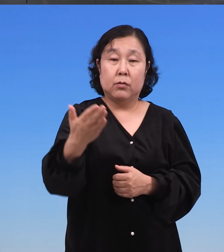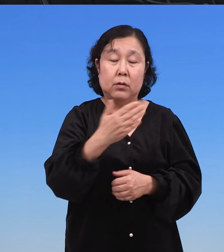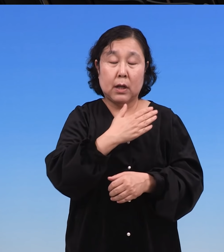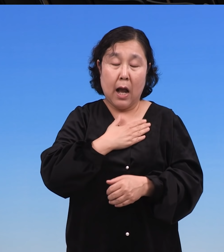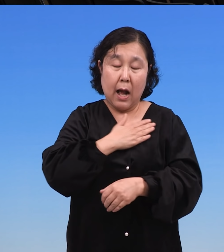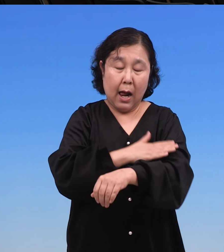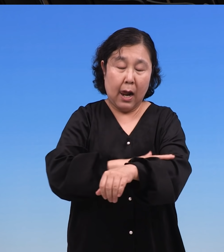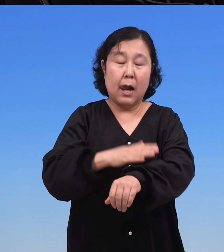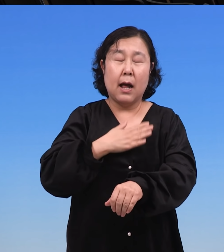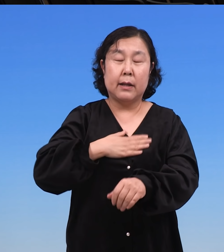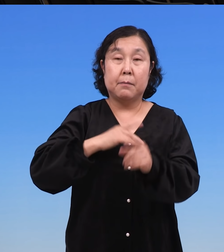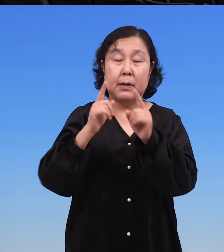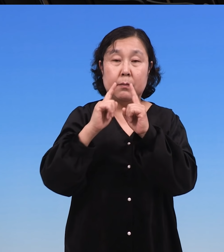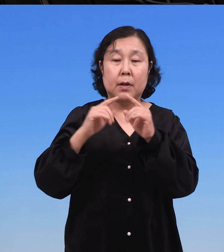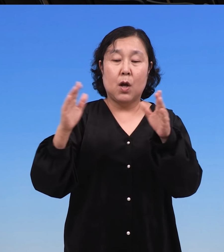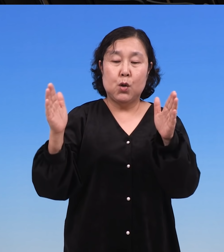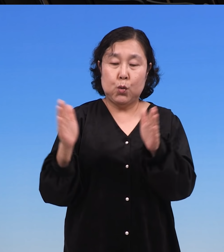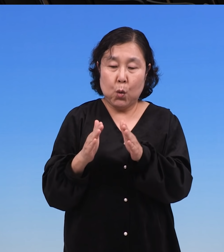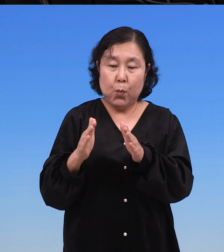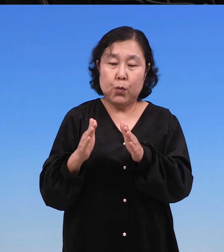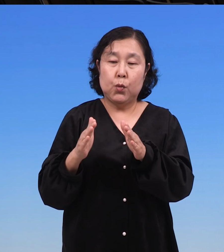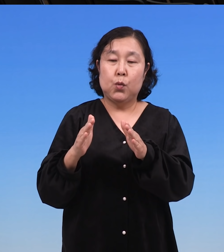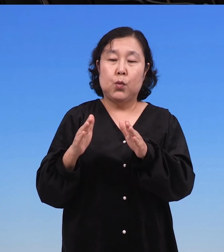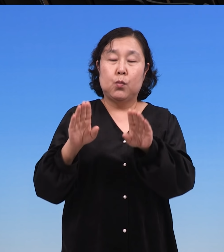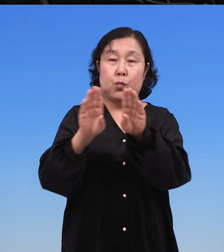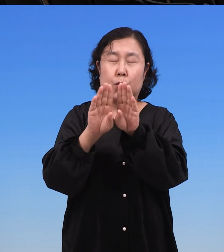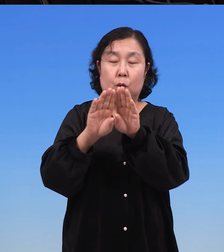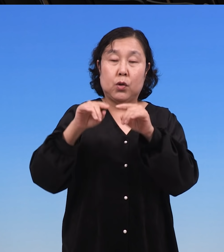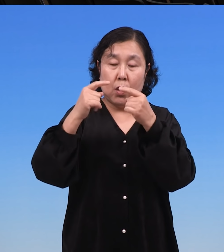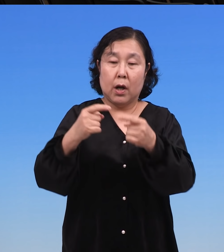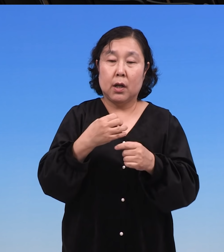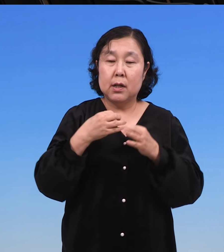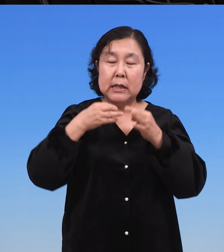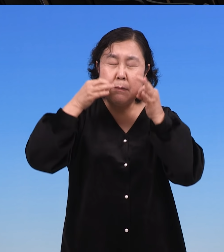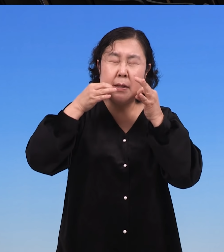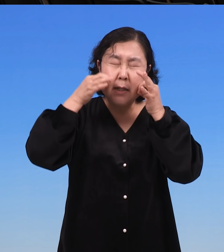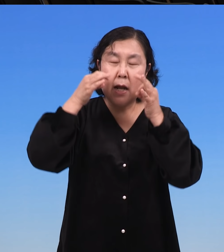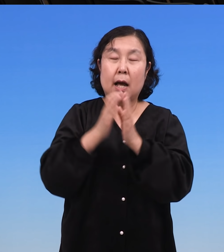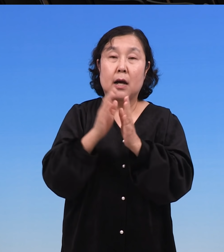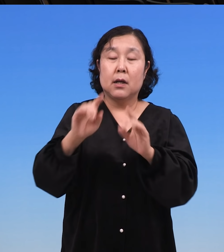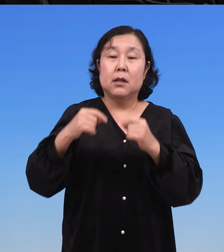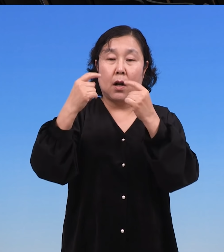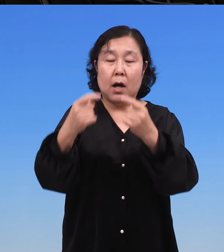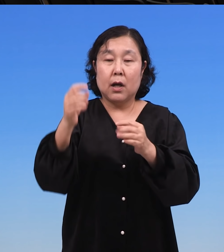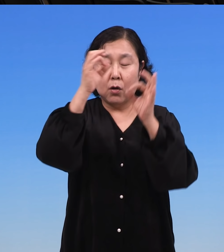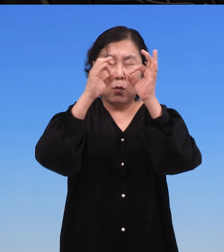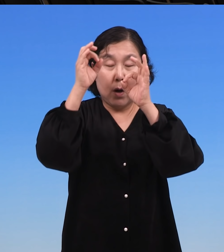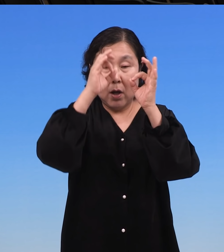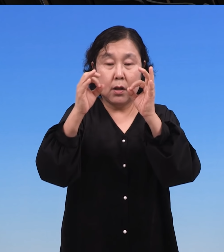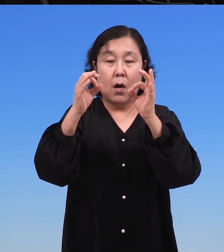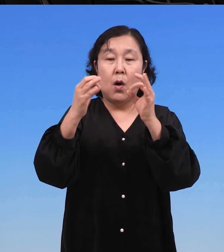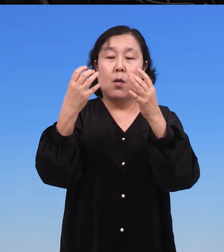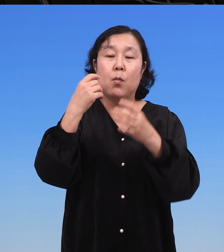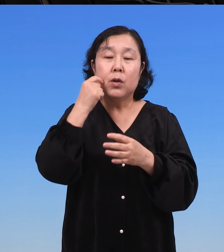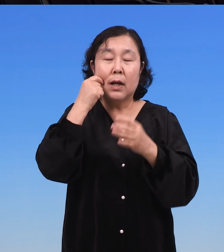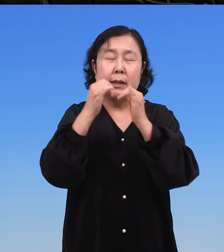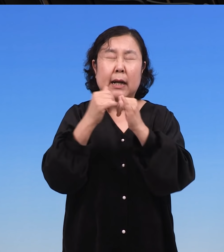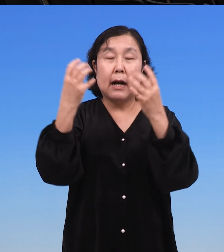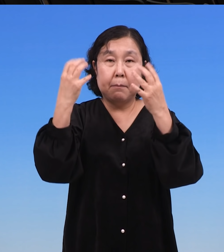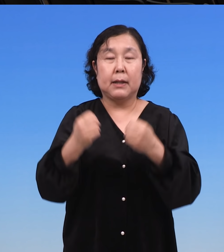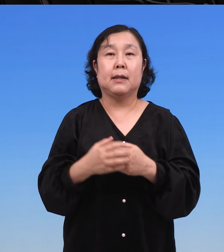여러분 잘 아시는 말씀입니다. 좁은 문으로 들어가기를 힘쓰라. 내가 너희에게 이르노니 들어가기를 구하여도 못하는